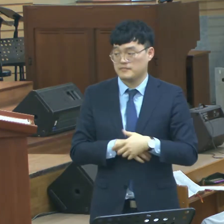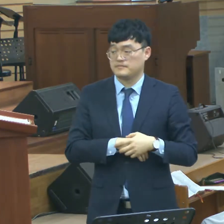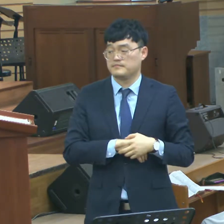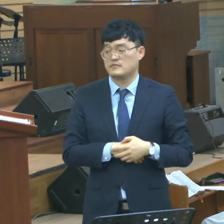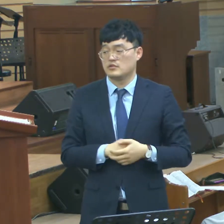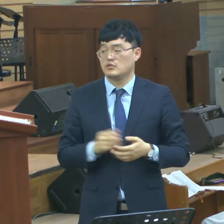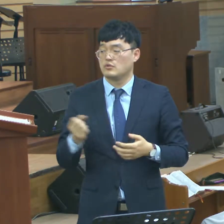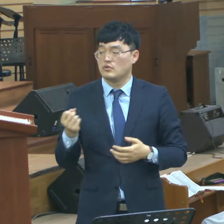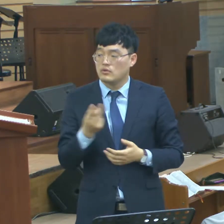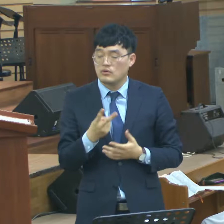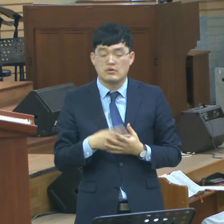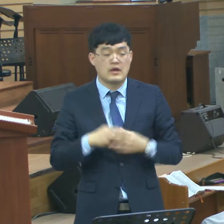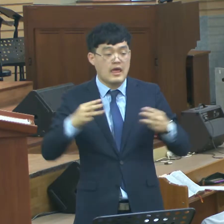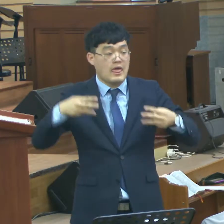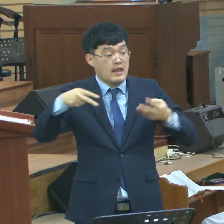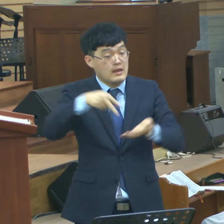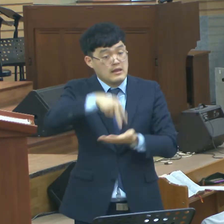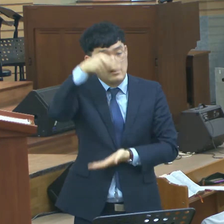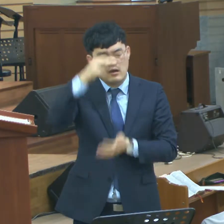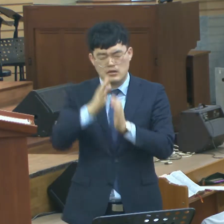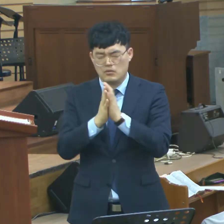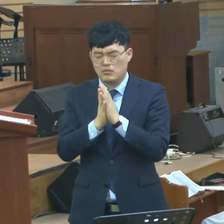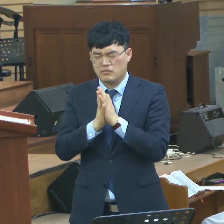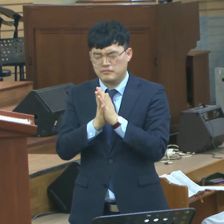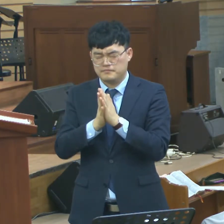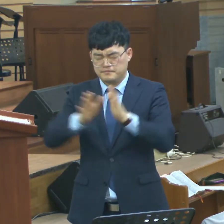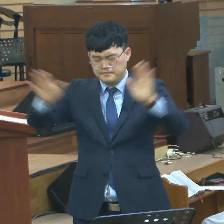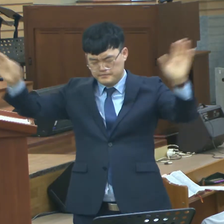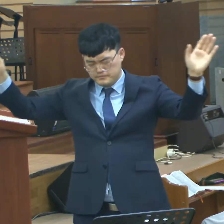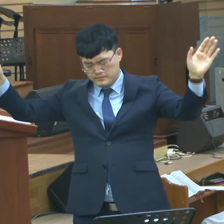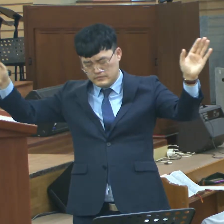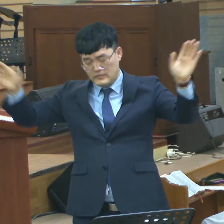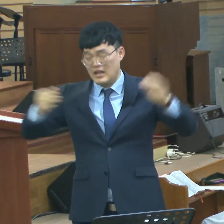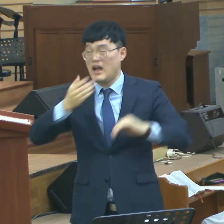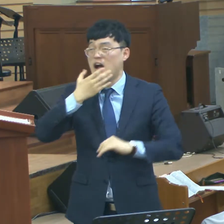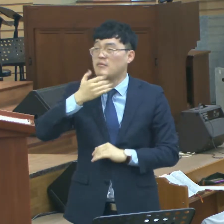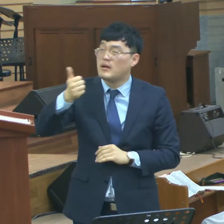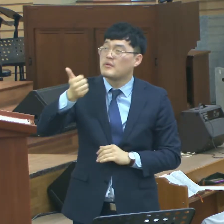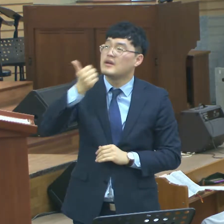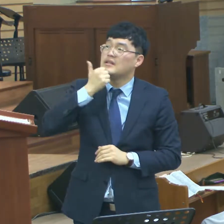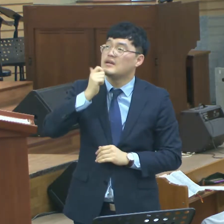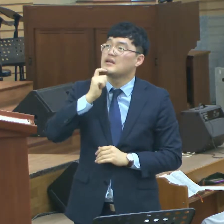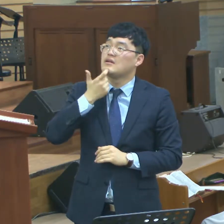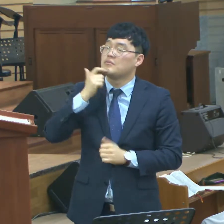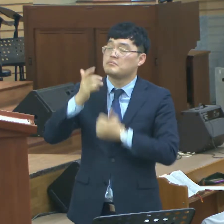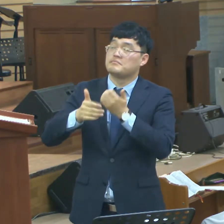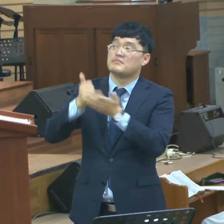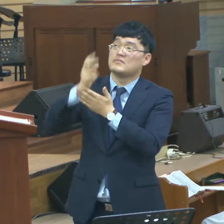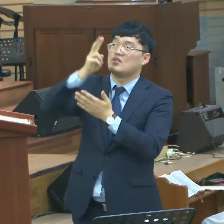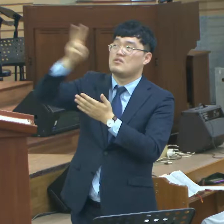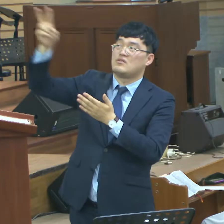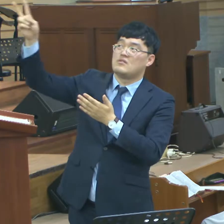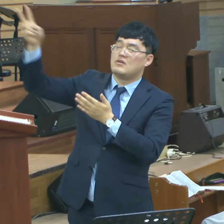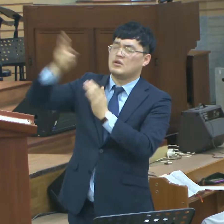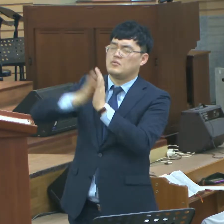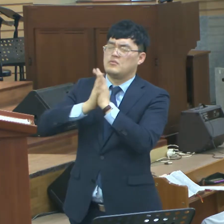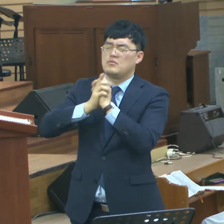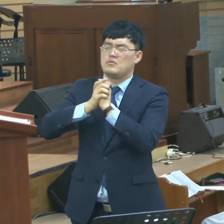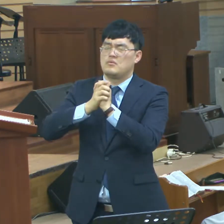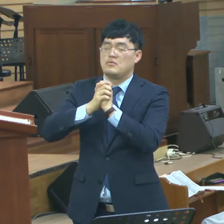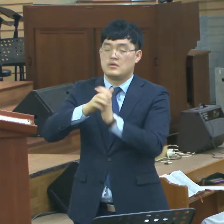만들어요. 그리고 엘리야가 기도하기 시작했습니다. 아브라함과 이삭과 야곱의 하나님이여 하면서 그가